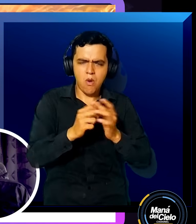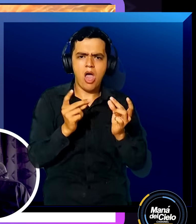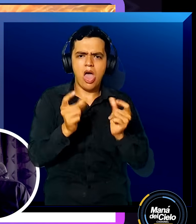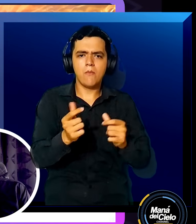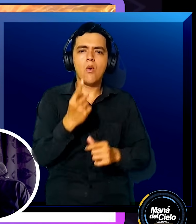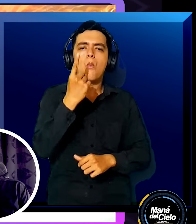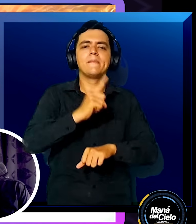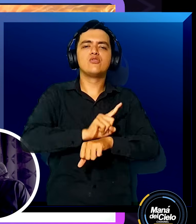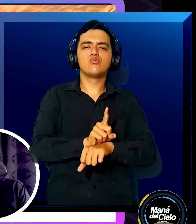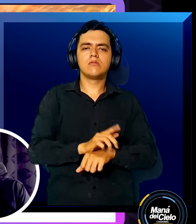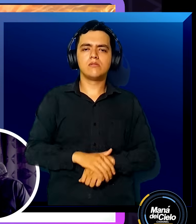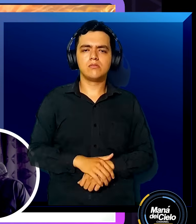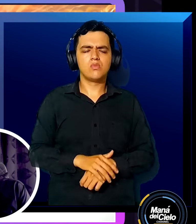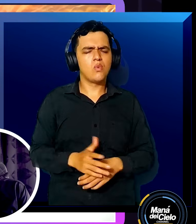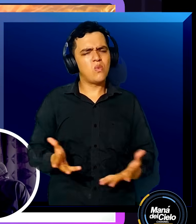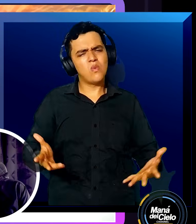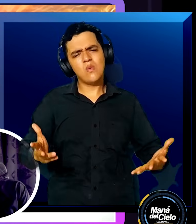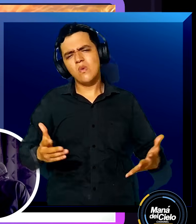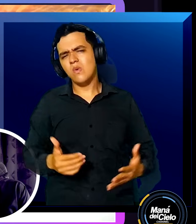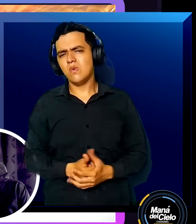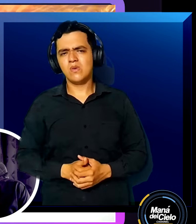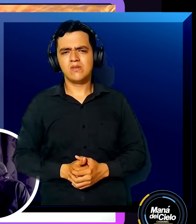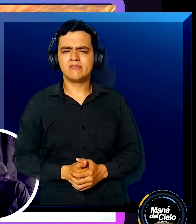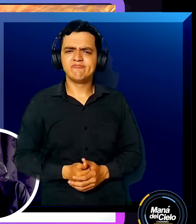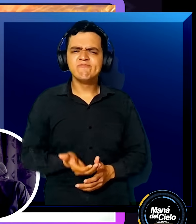¿Cuántas veces las oraciones, Señor,